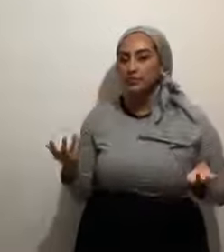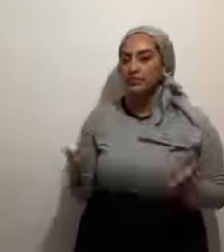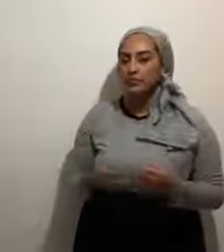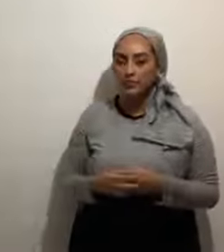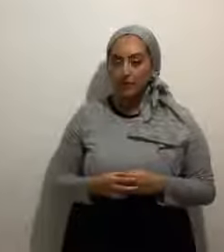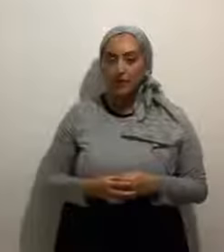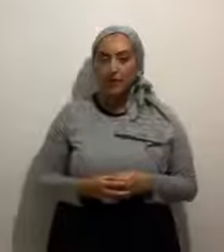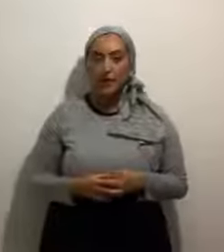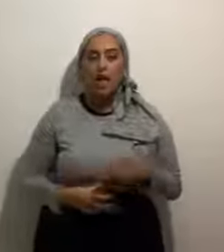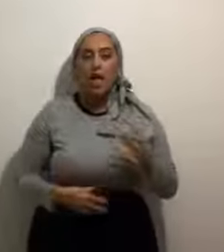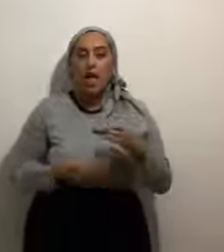Aumentarnos la fe.